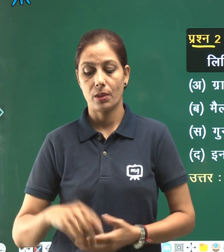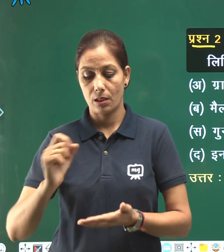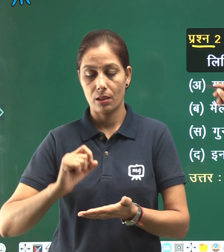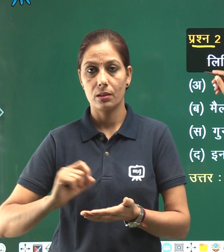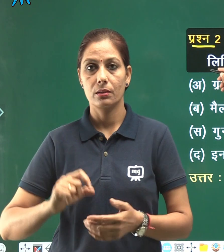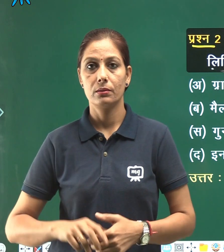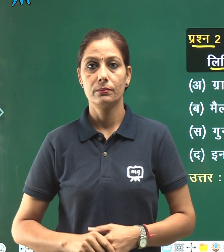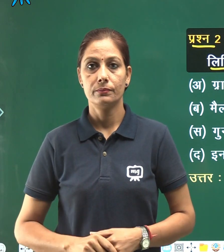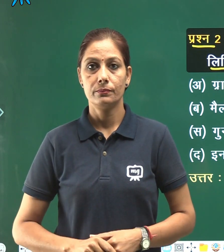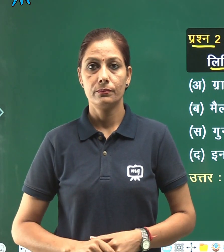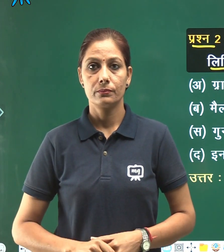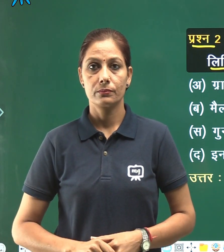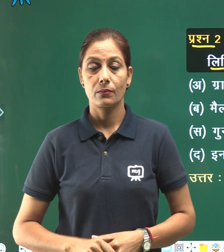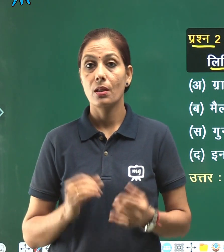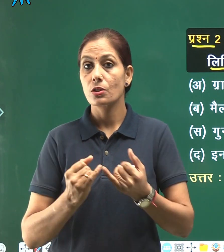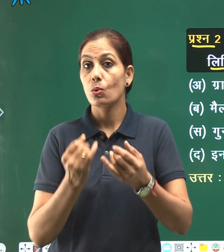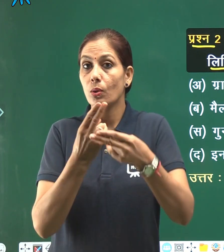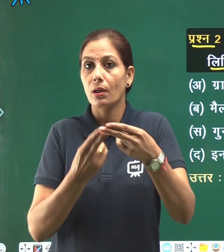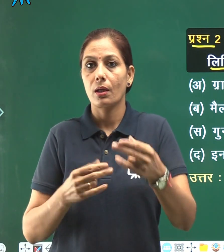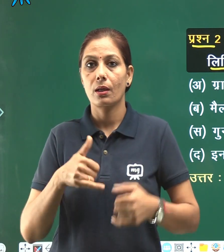लिखित उपन्यास है।